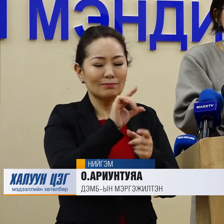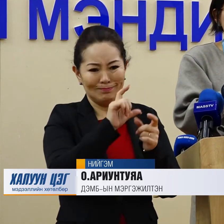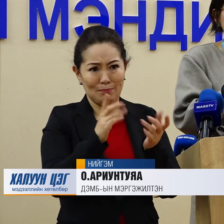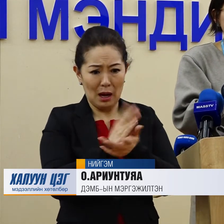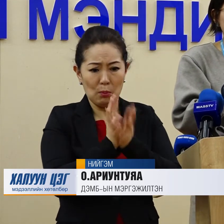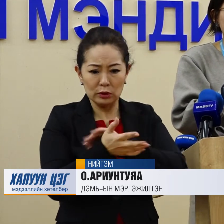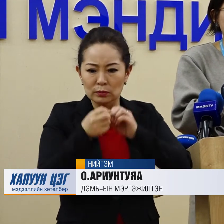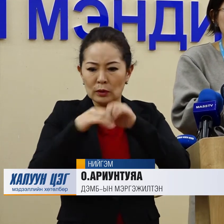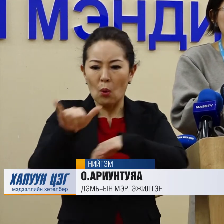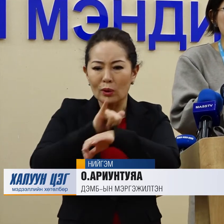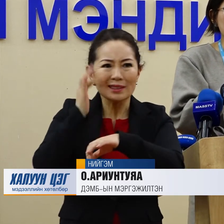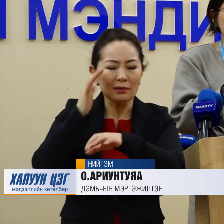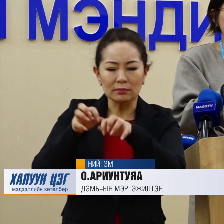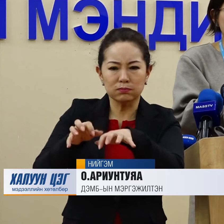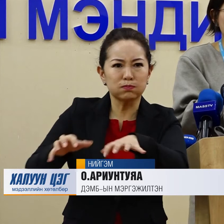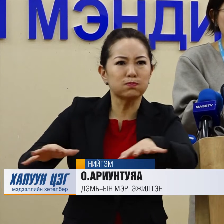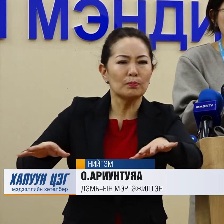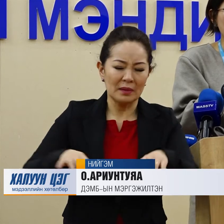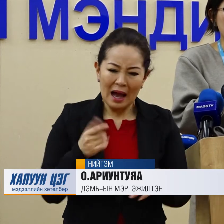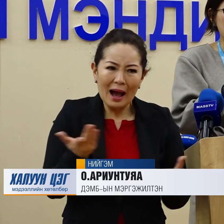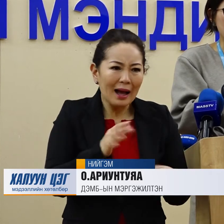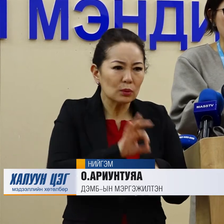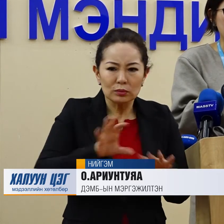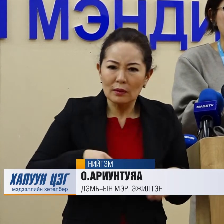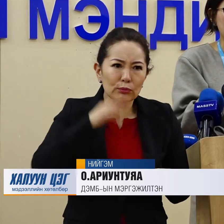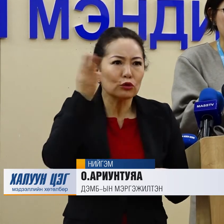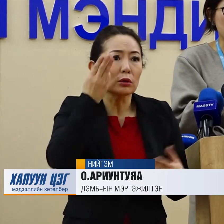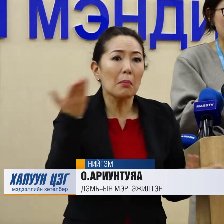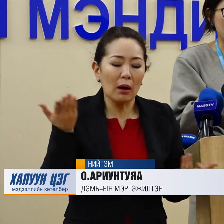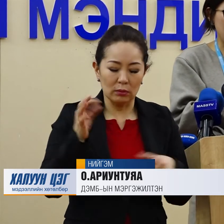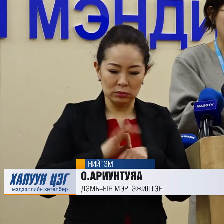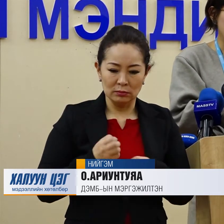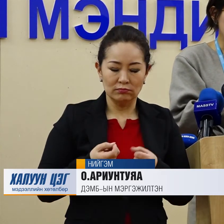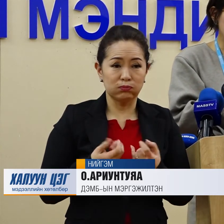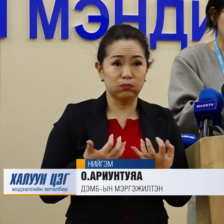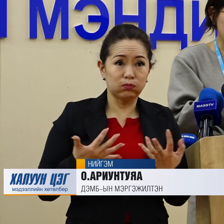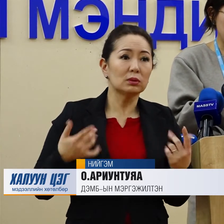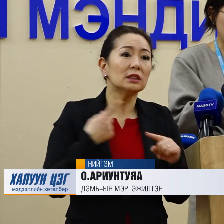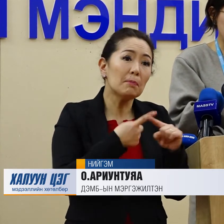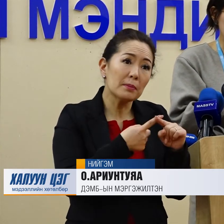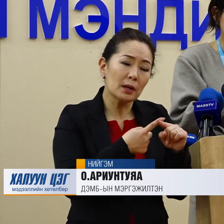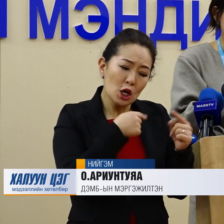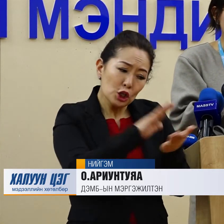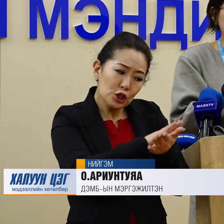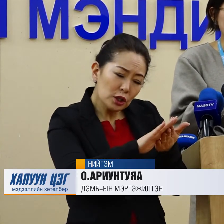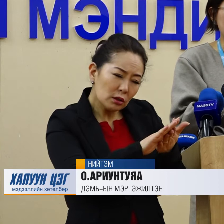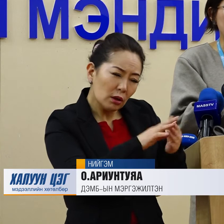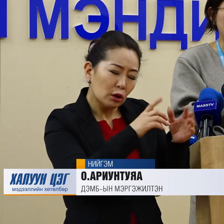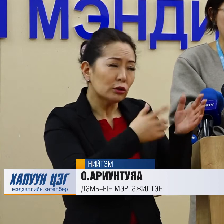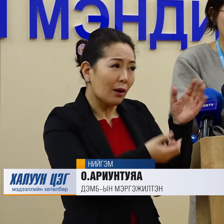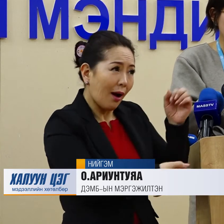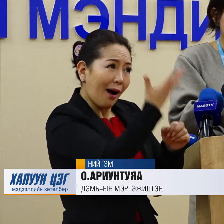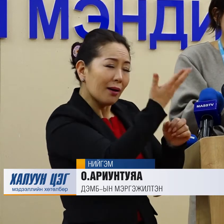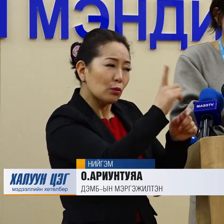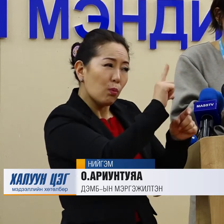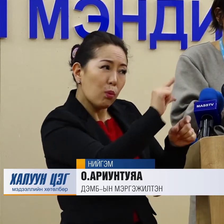зүүн холбогдлого халдвар дамжсан тодорхойгүй ийм тохиолдлын тоо бол ихсэж байна. Хэдийгээр шин тохиолдлын тоо буурах хандлагатай байгаа